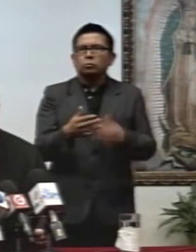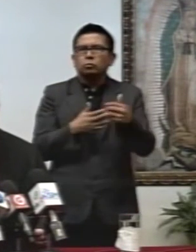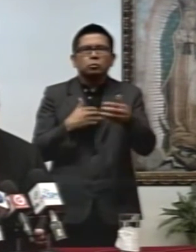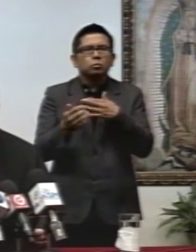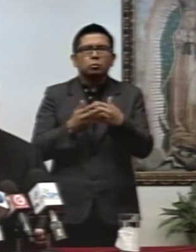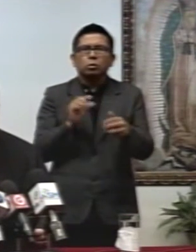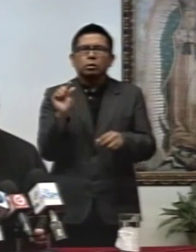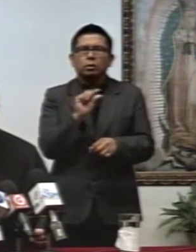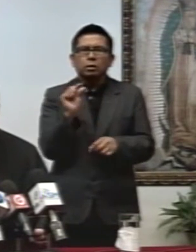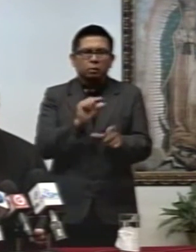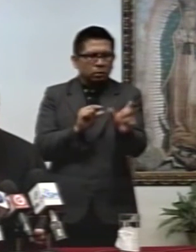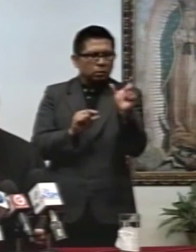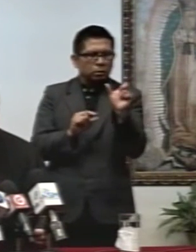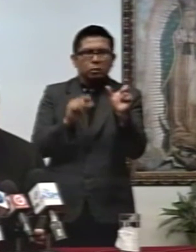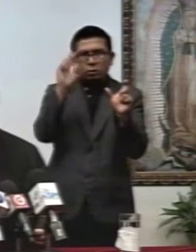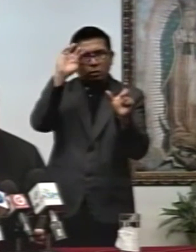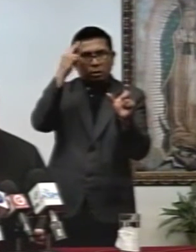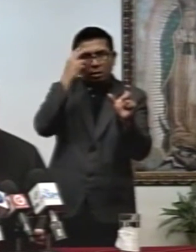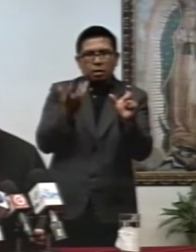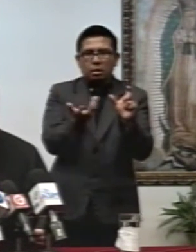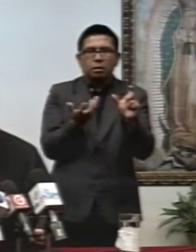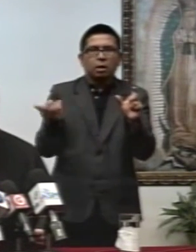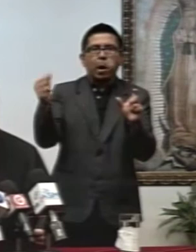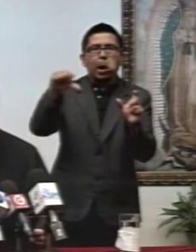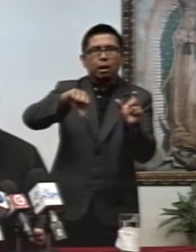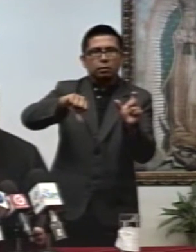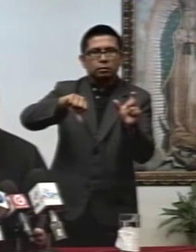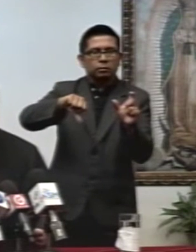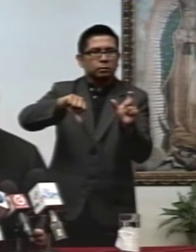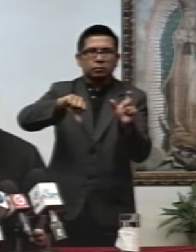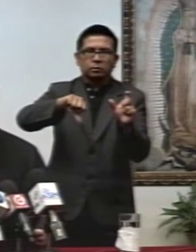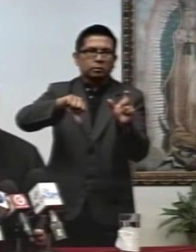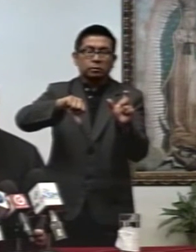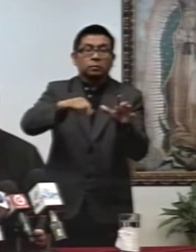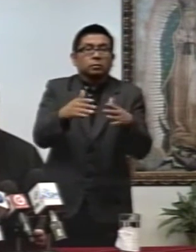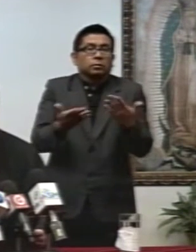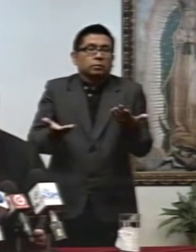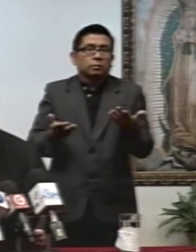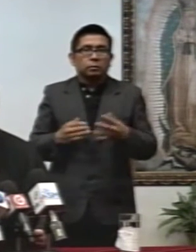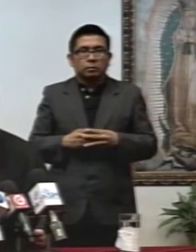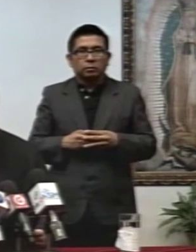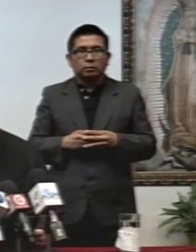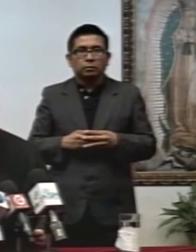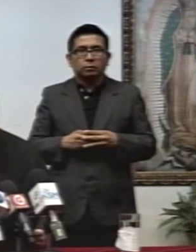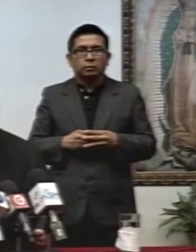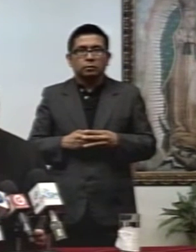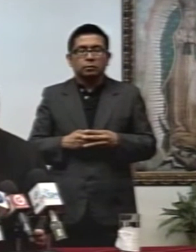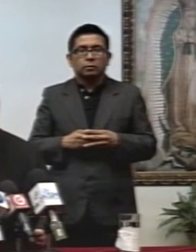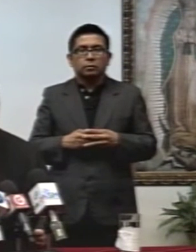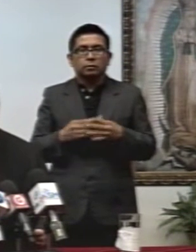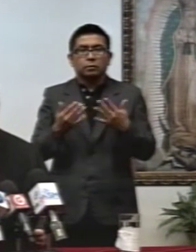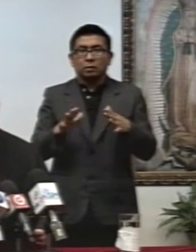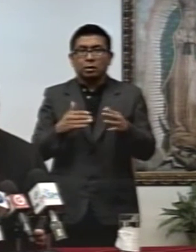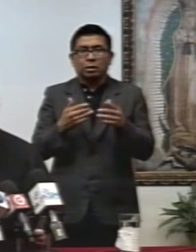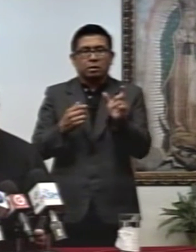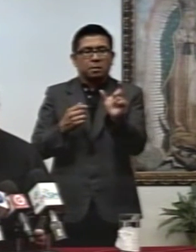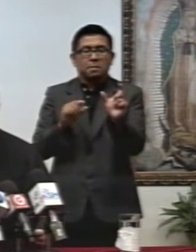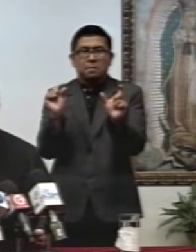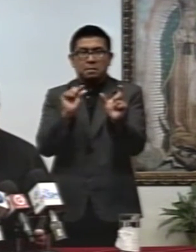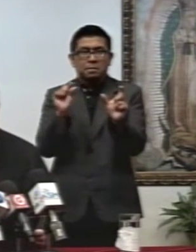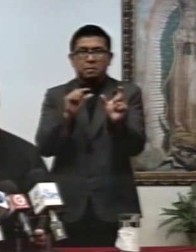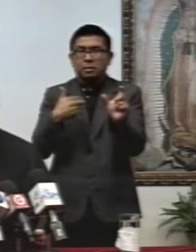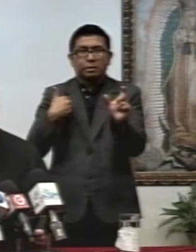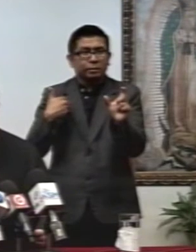documentos migratorios, no son criminales. Por tanto, por carecer de dichos